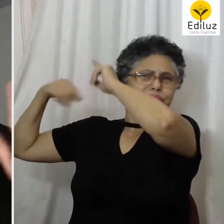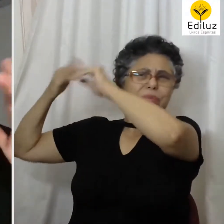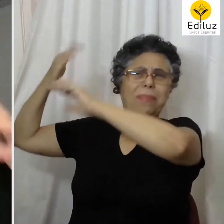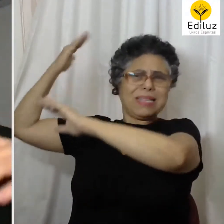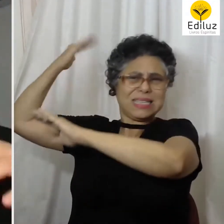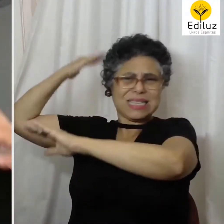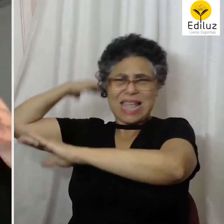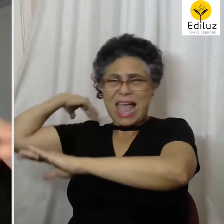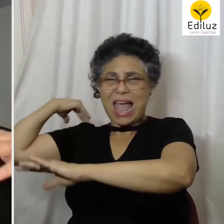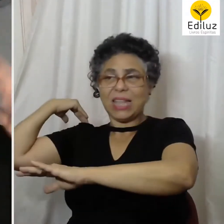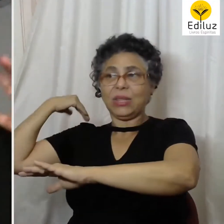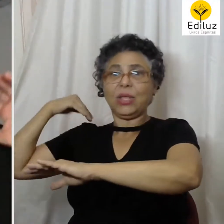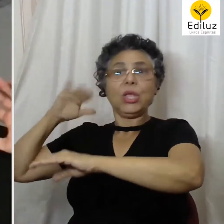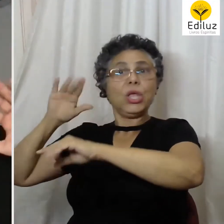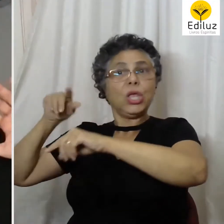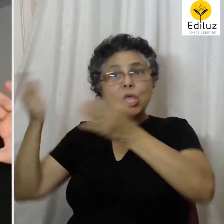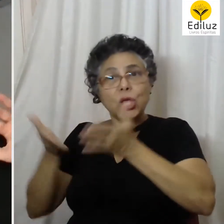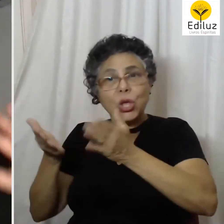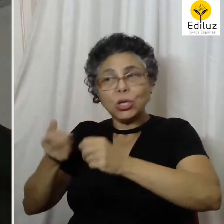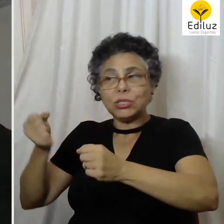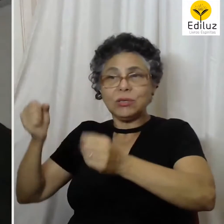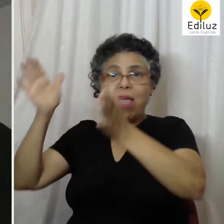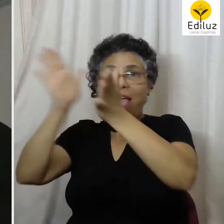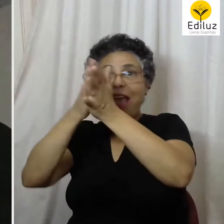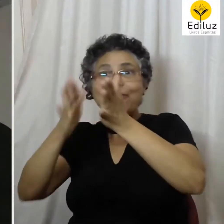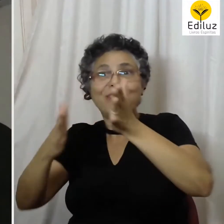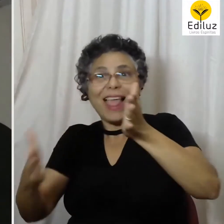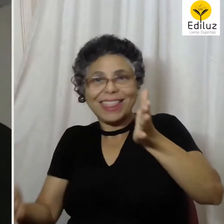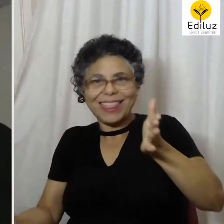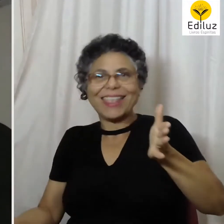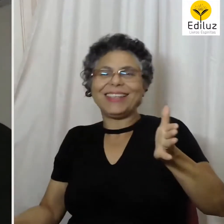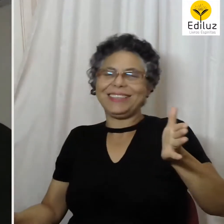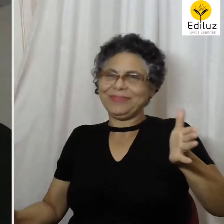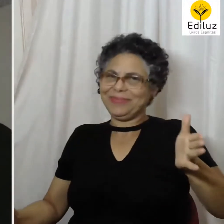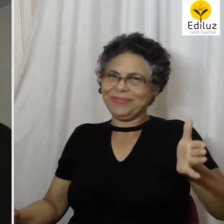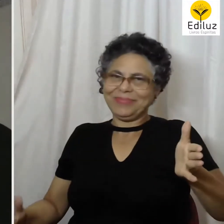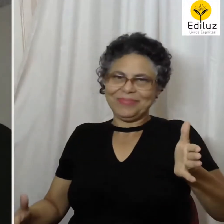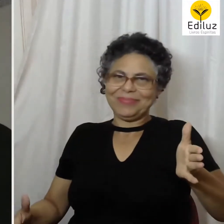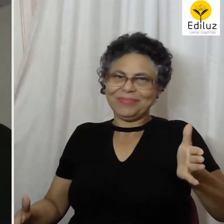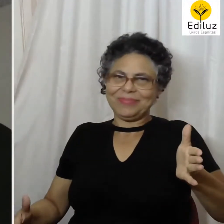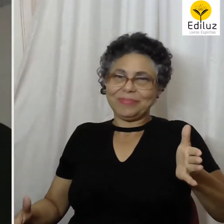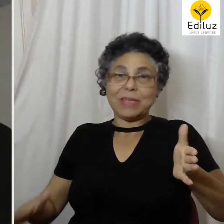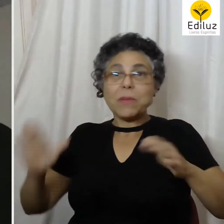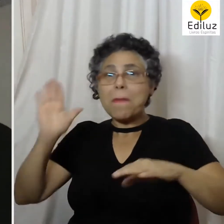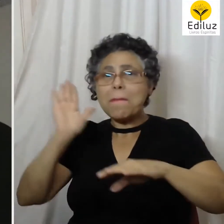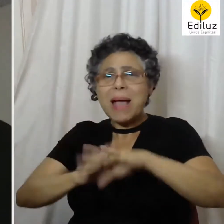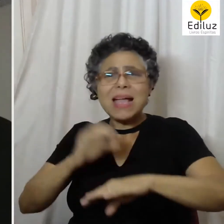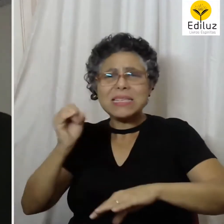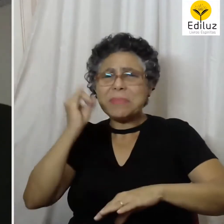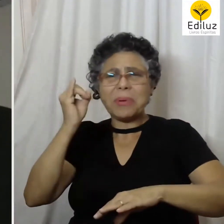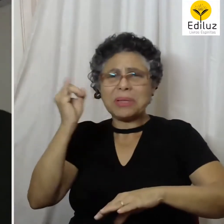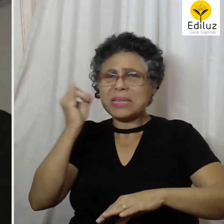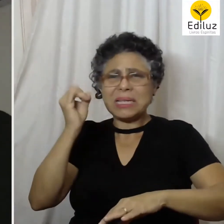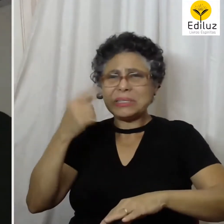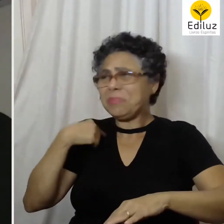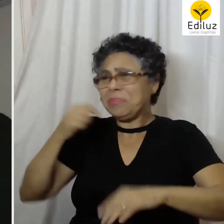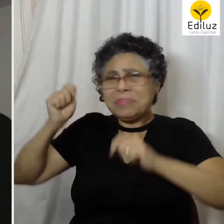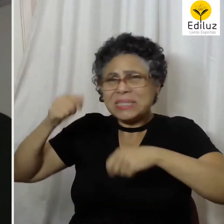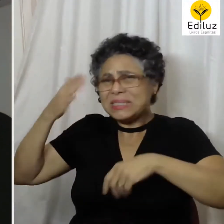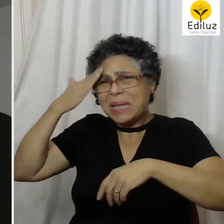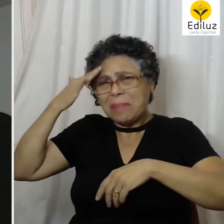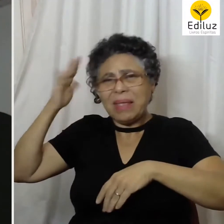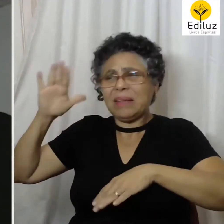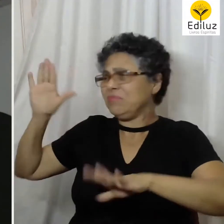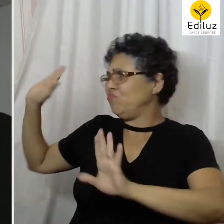acontecidos nas nossas relações pregressas, passadas. Não nos importa saber. E se tivéssemos